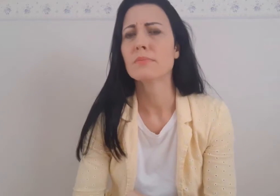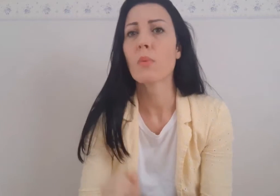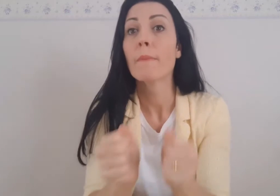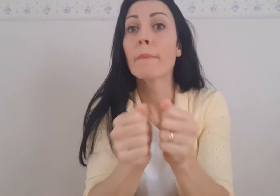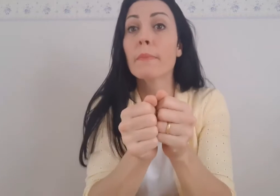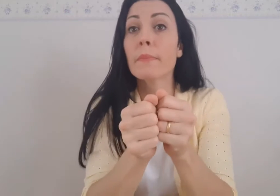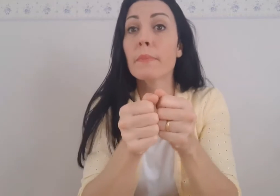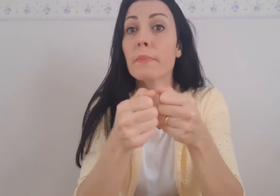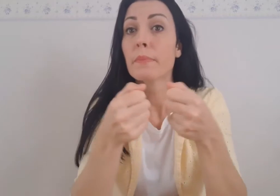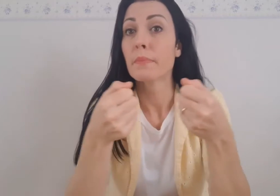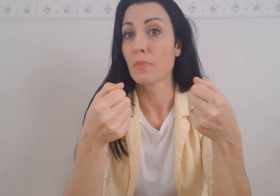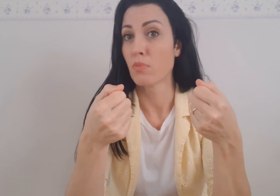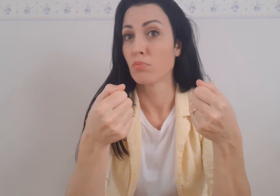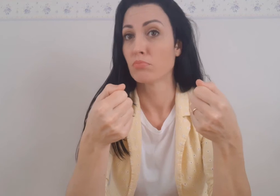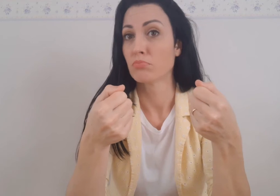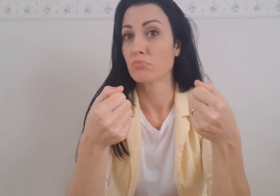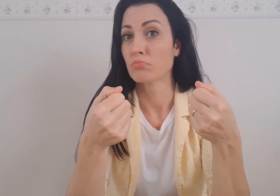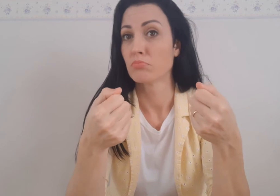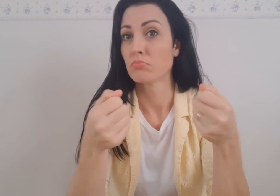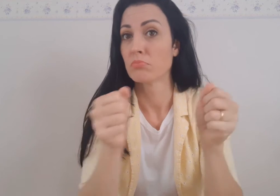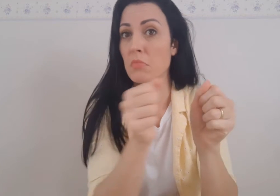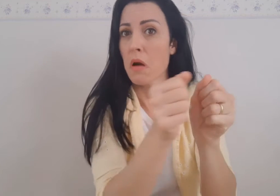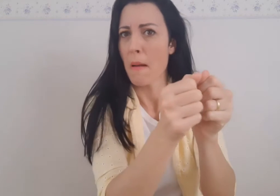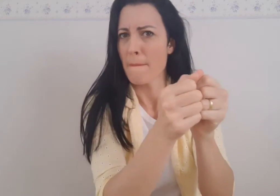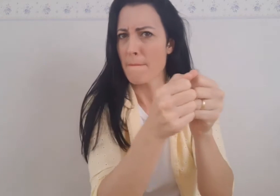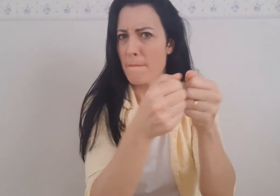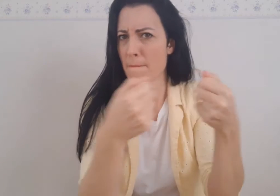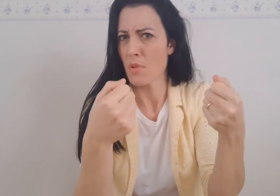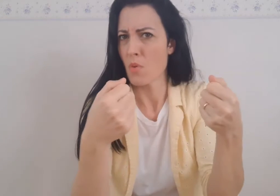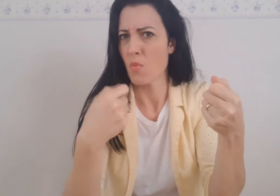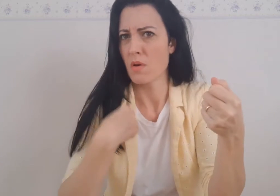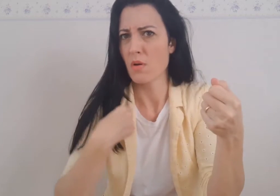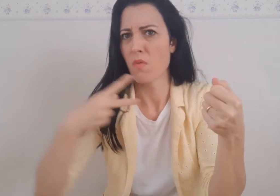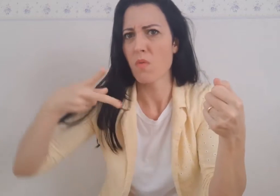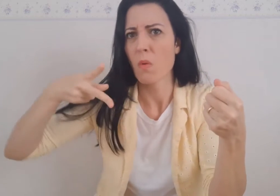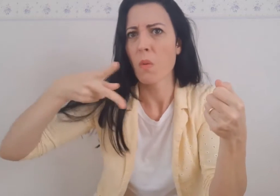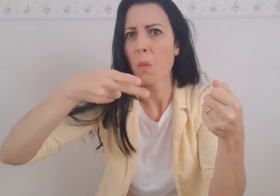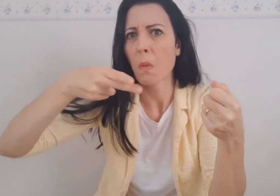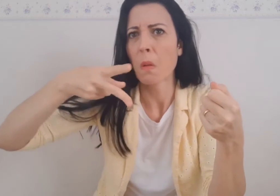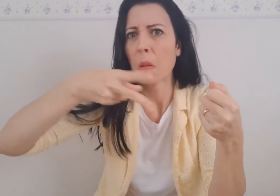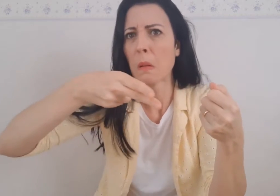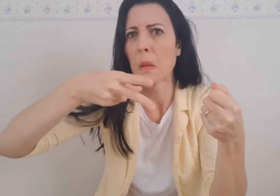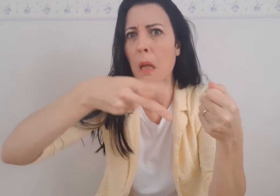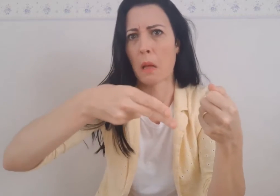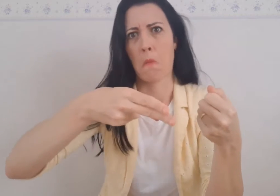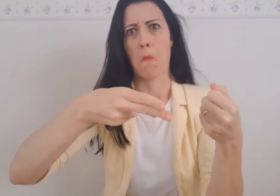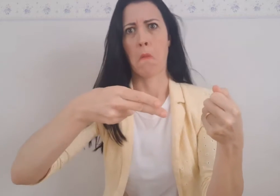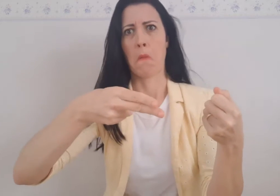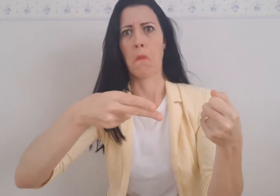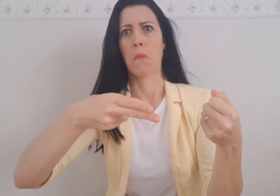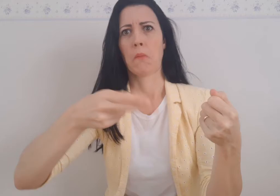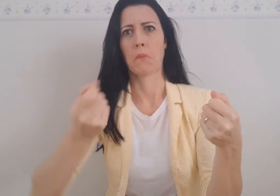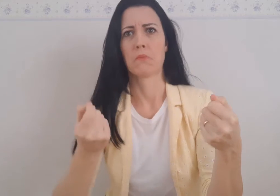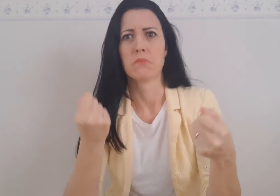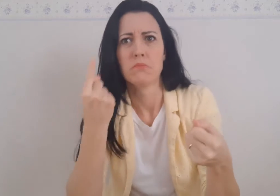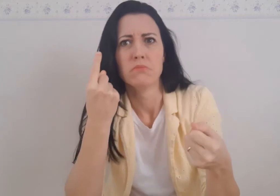Por exemplo, o pão. O pão eu vou cortar assim?